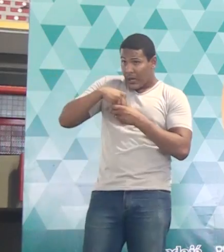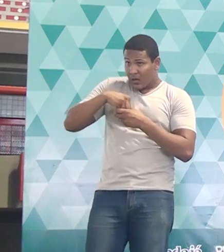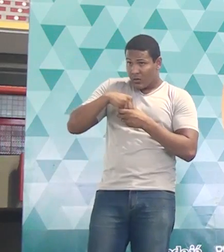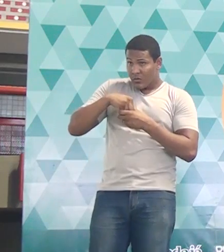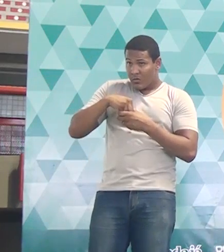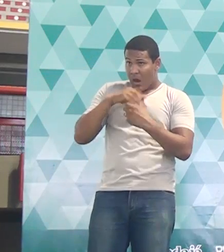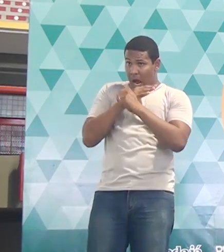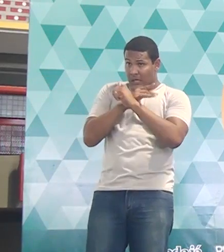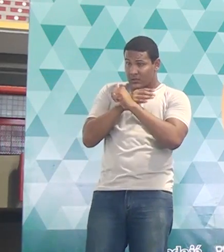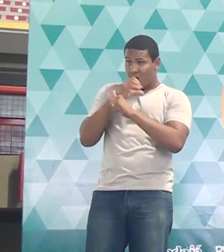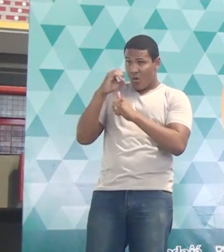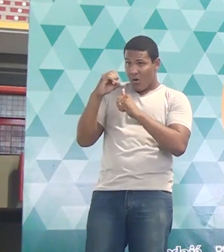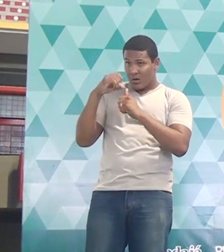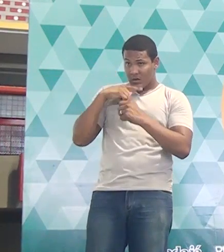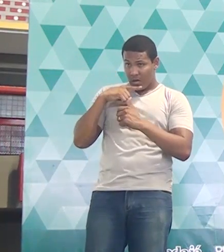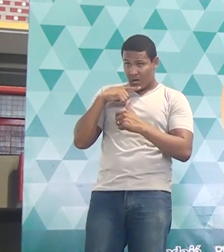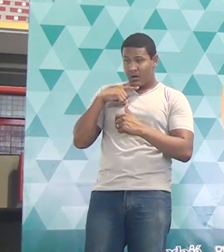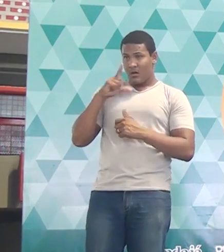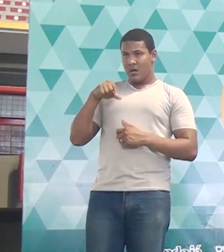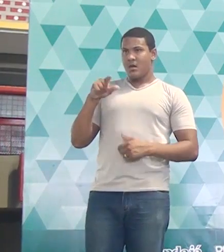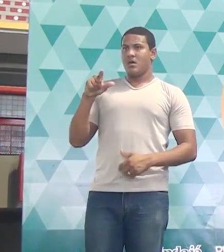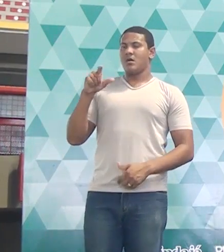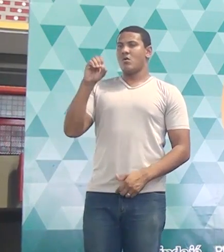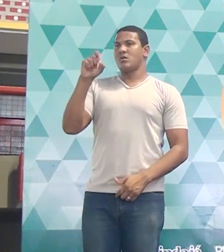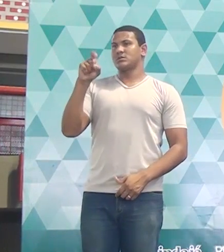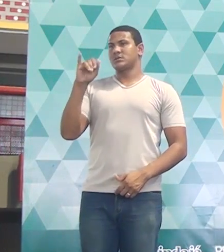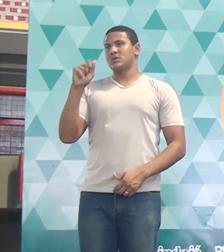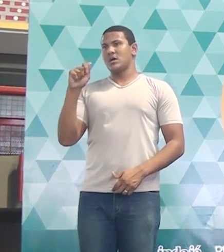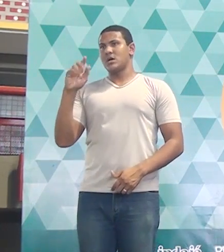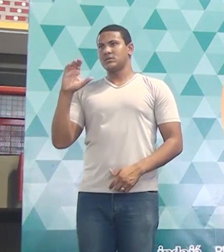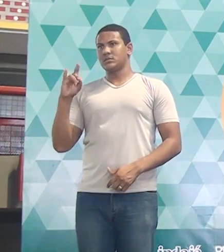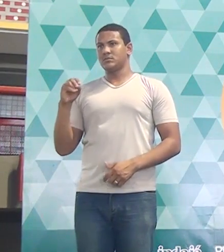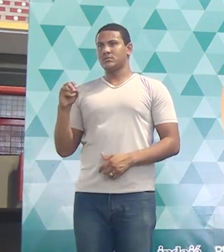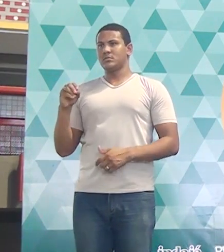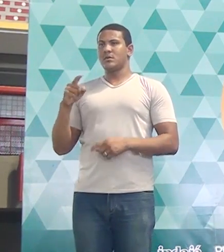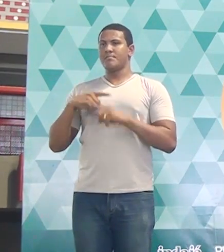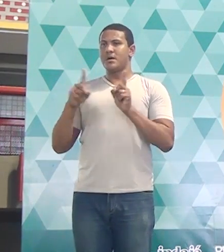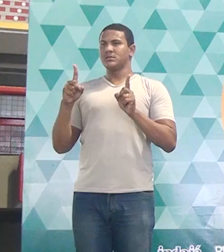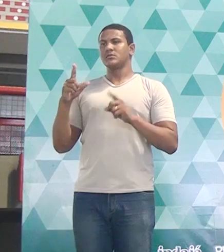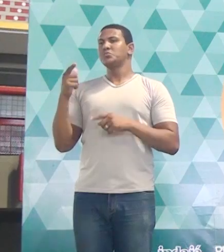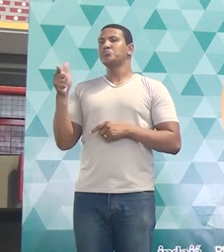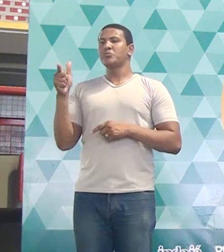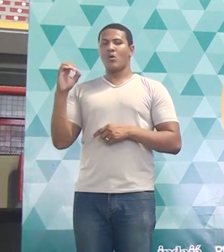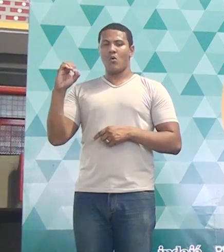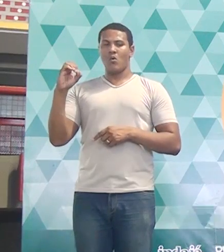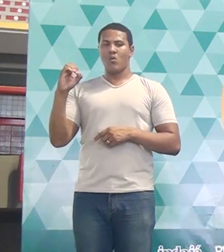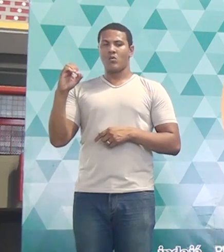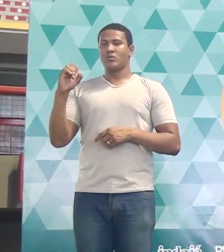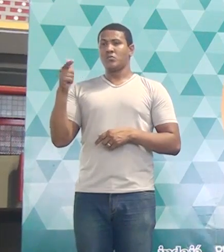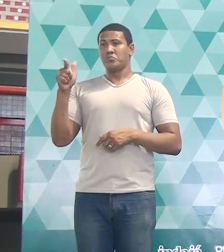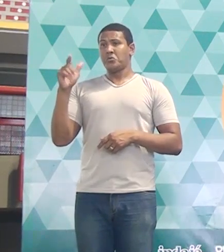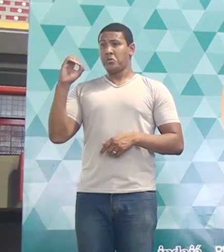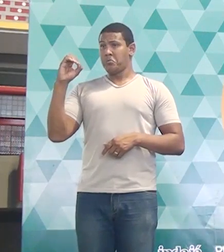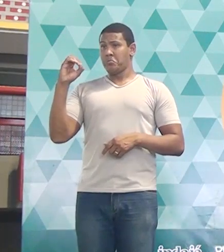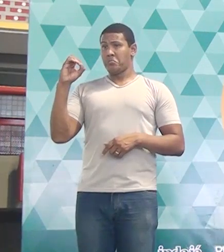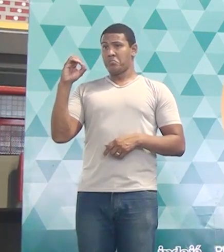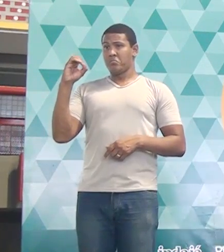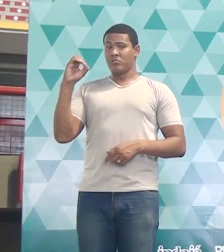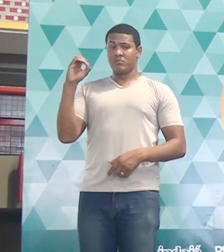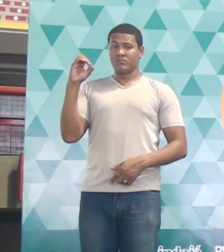sem oxigênio é hidrácido. Pessoal, esse é o nosso item correto. E o item